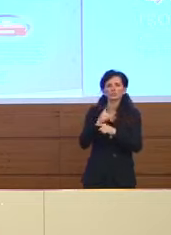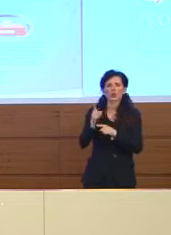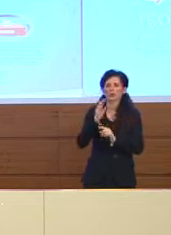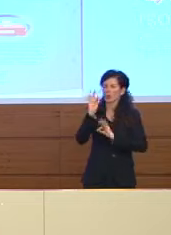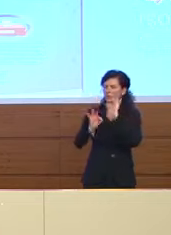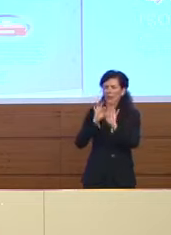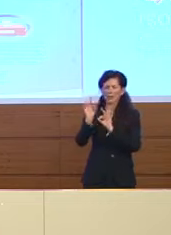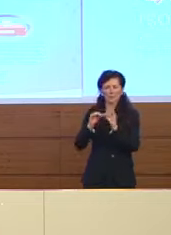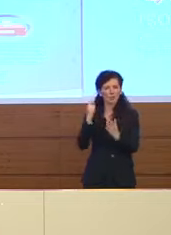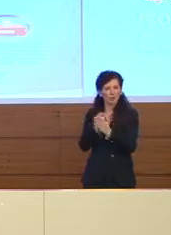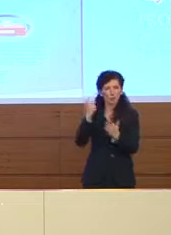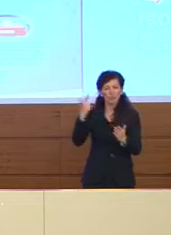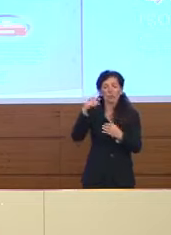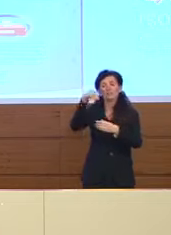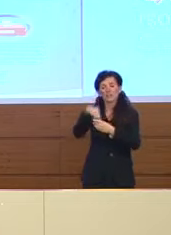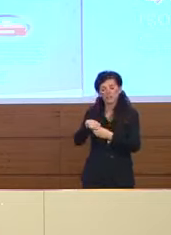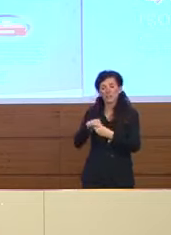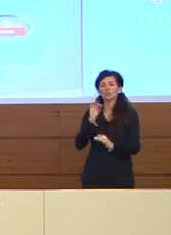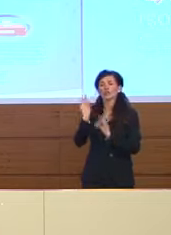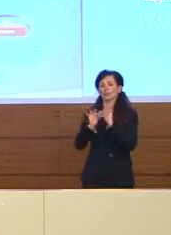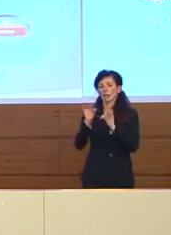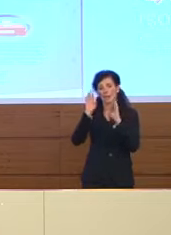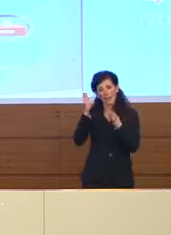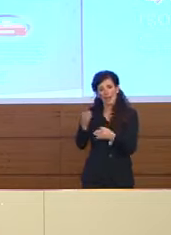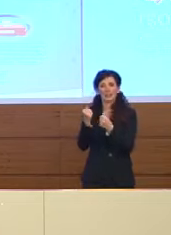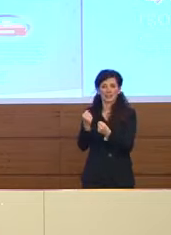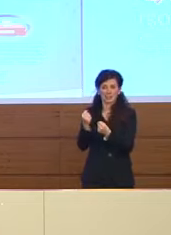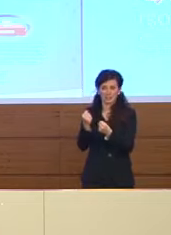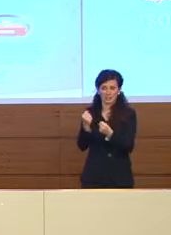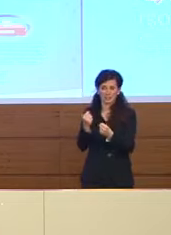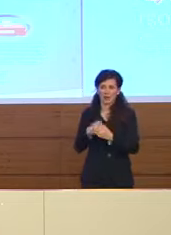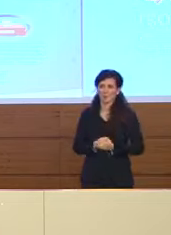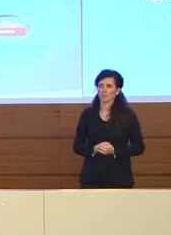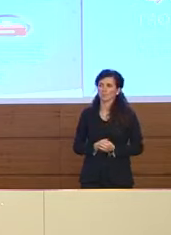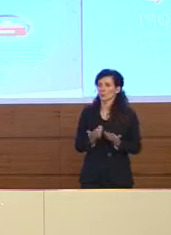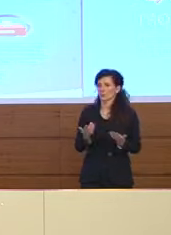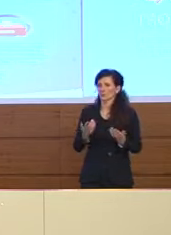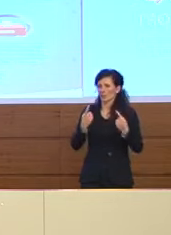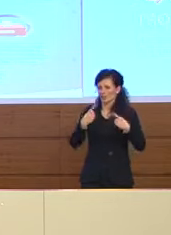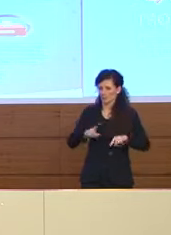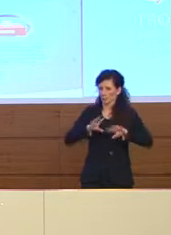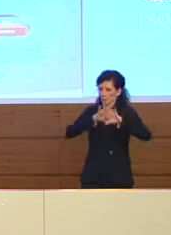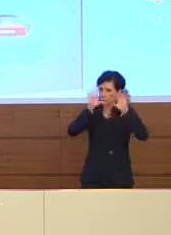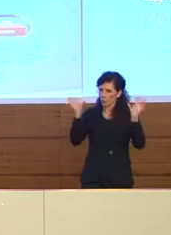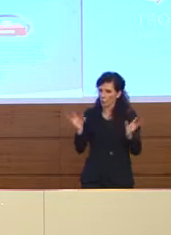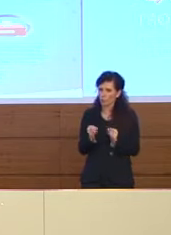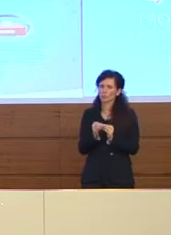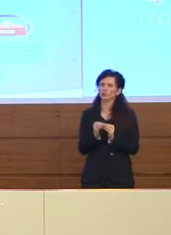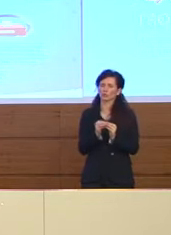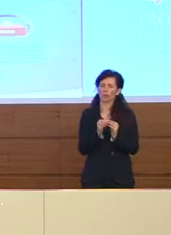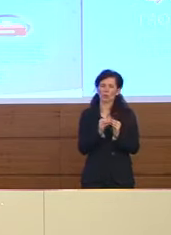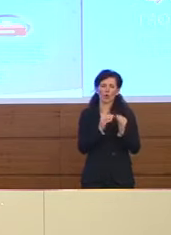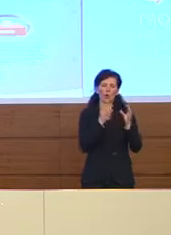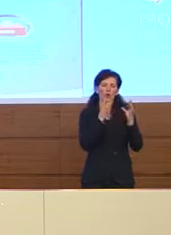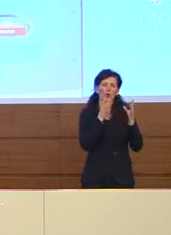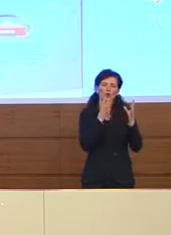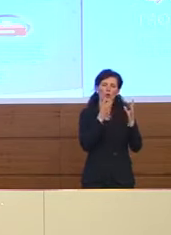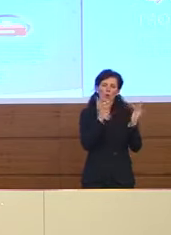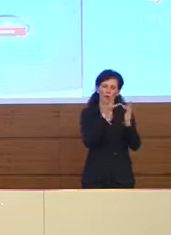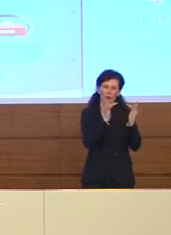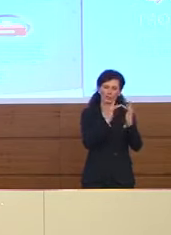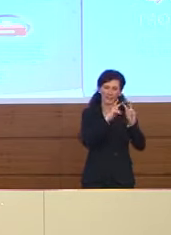posti delle terapie intensive dedicati ecco su tutto questo corollario se preferite